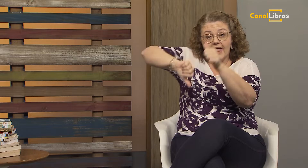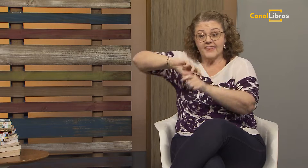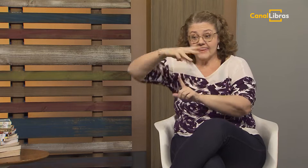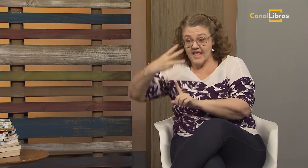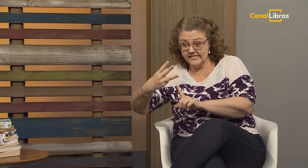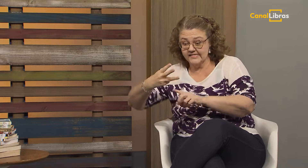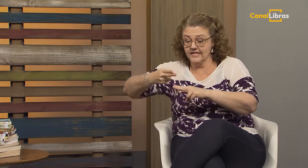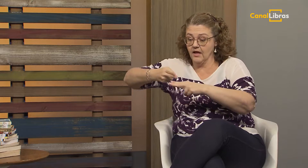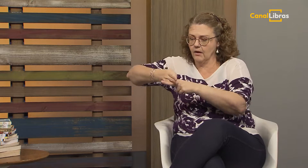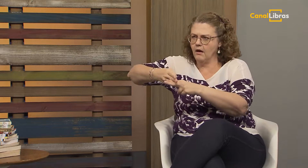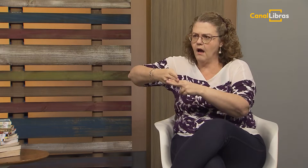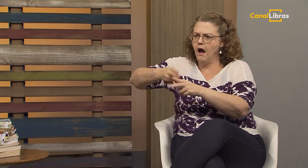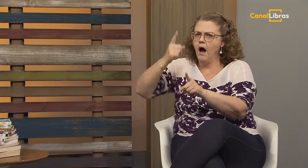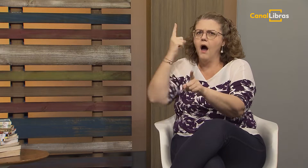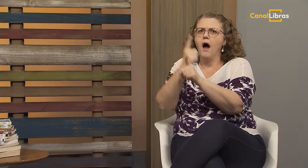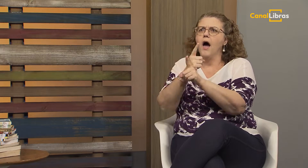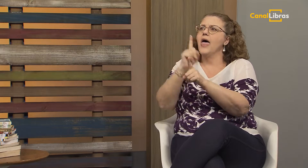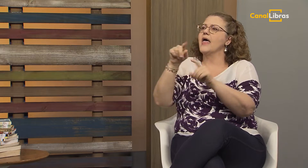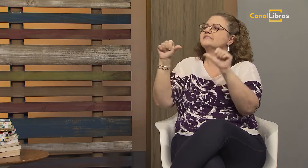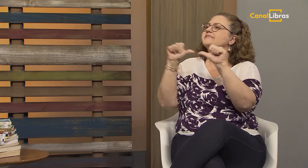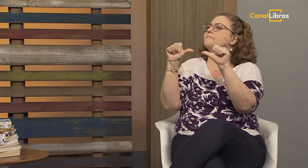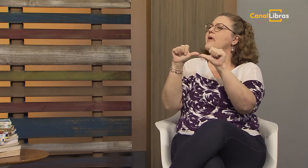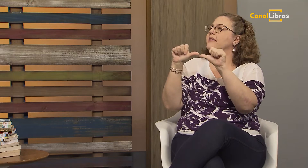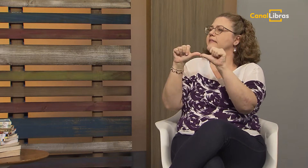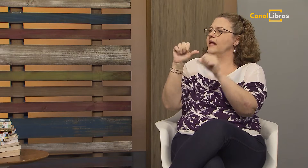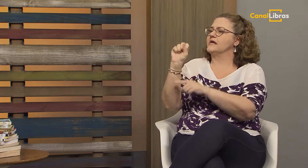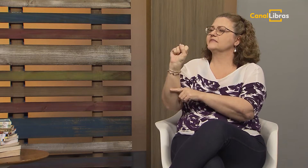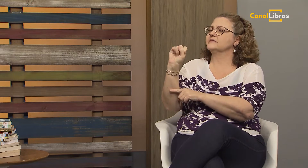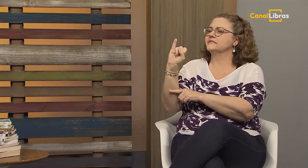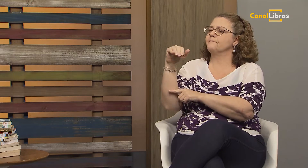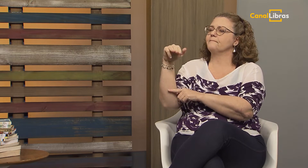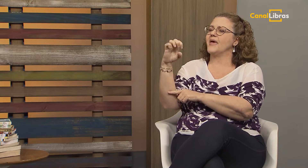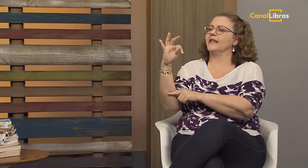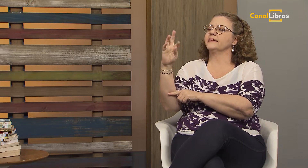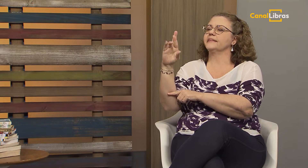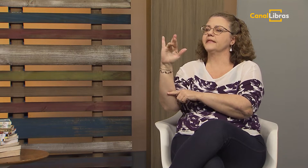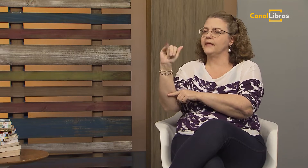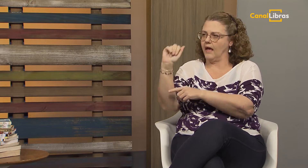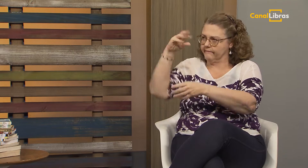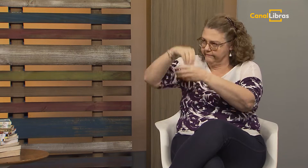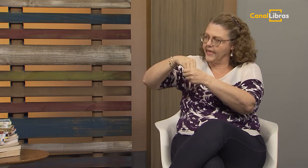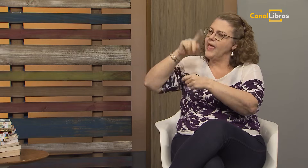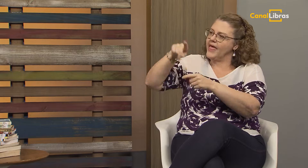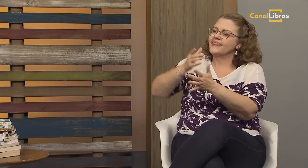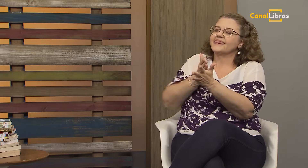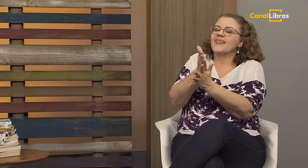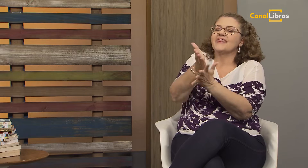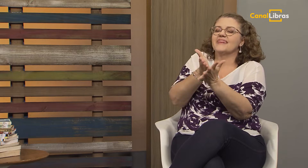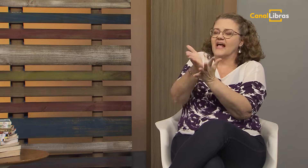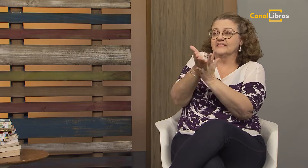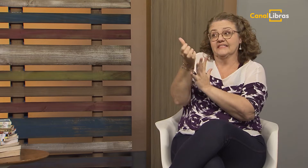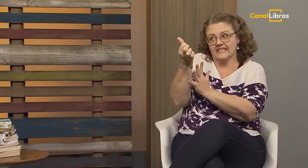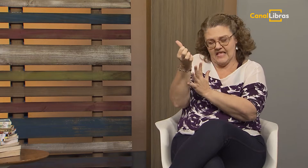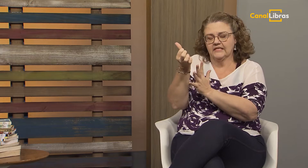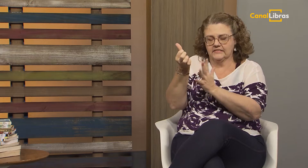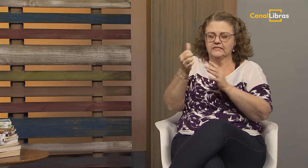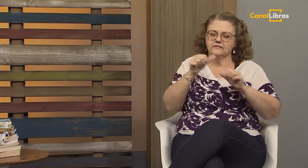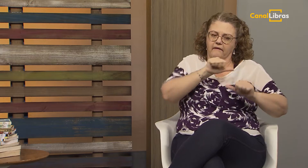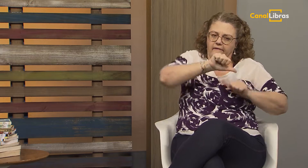muito com a nossa visualidade. E já no terceiro foi identificada com a condição própria, condição simétrica da fonologia